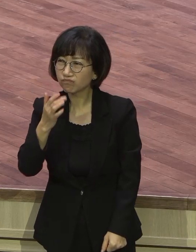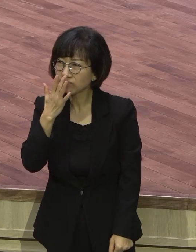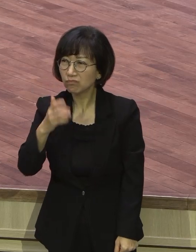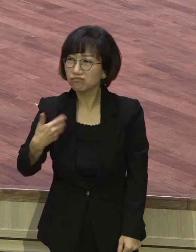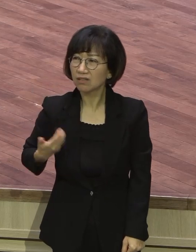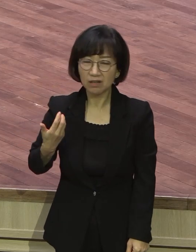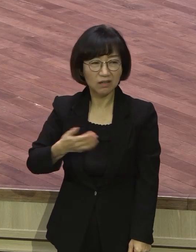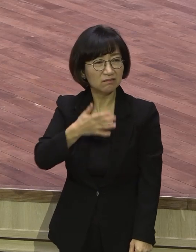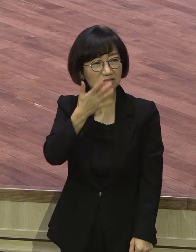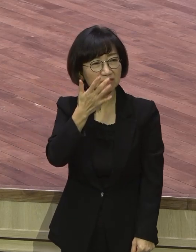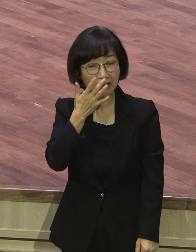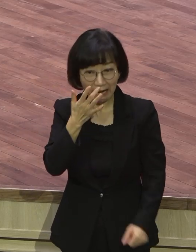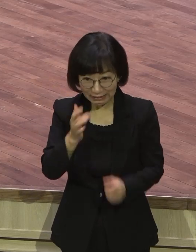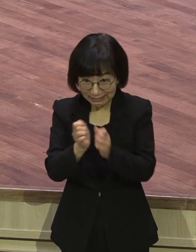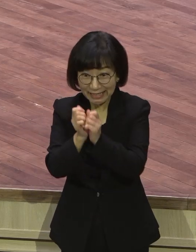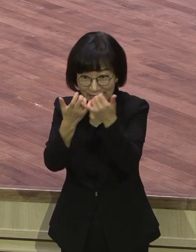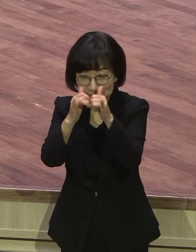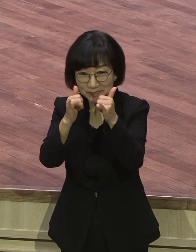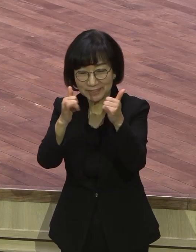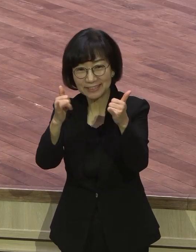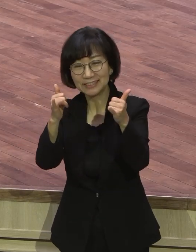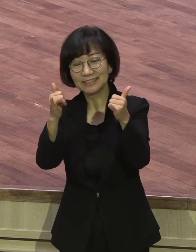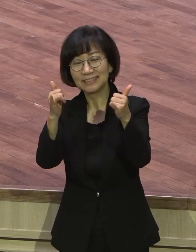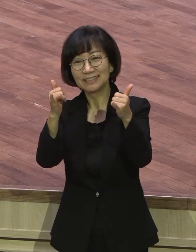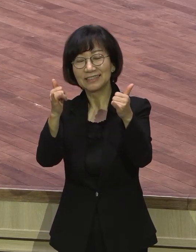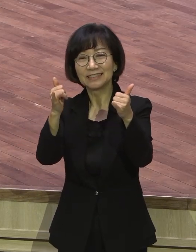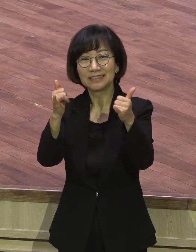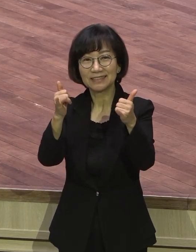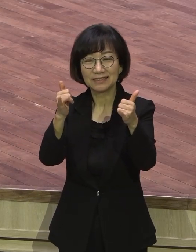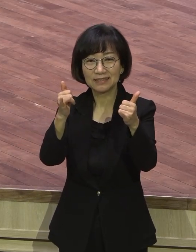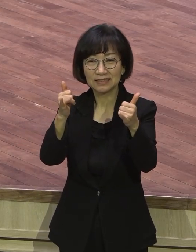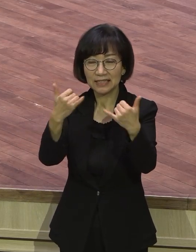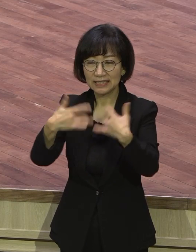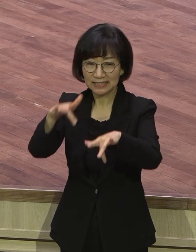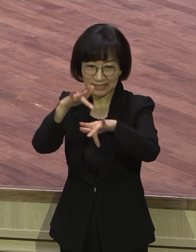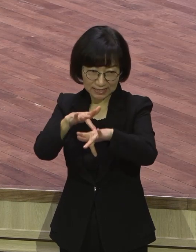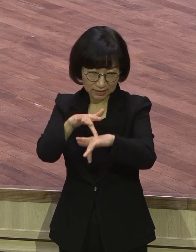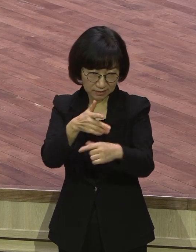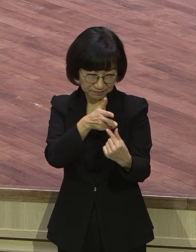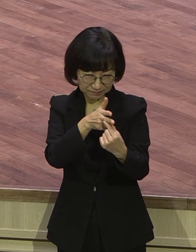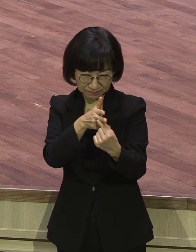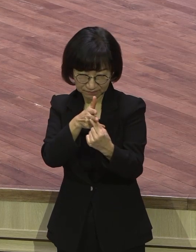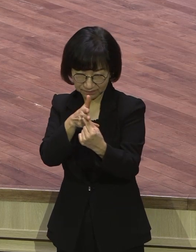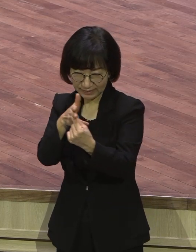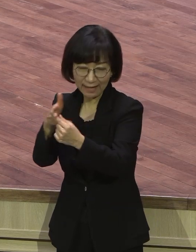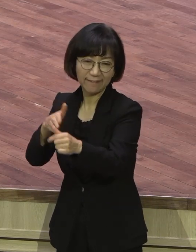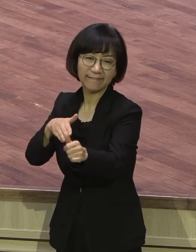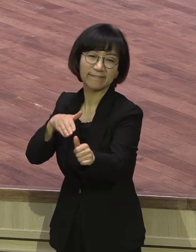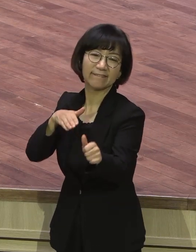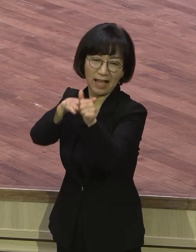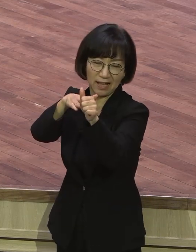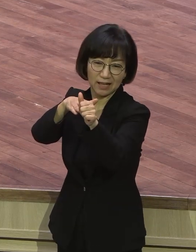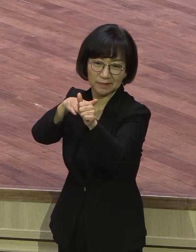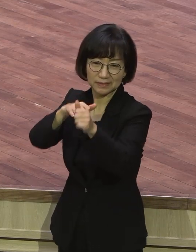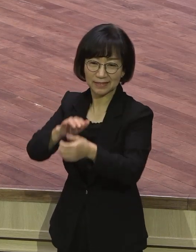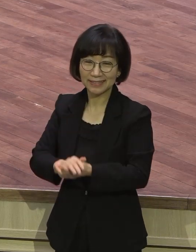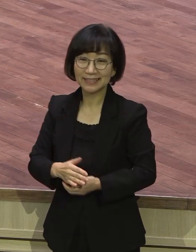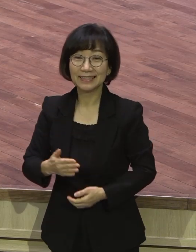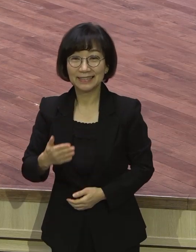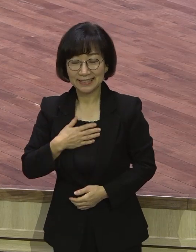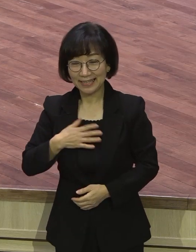이런 사람들은 사단의 주 공격 대상이에요 여러분 제가 동물의 왕국